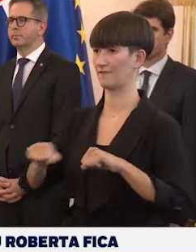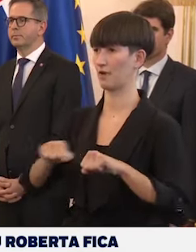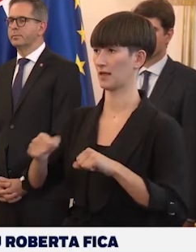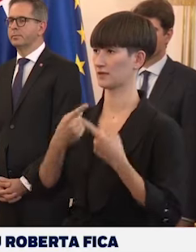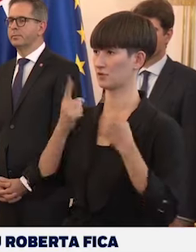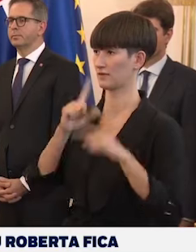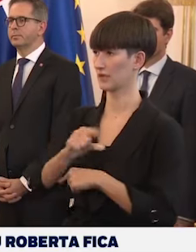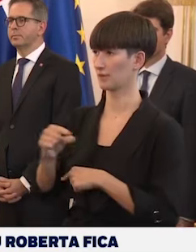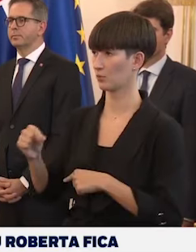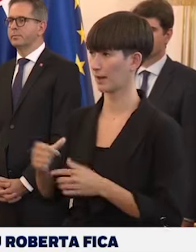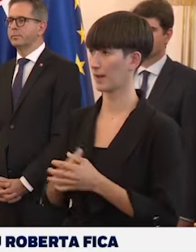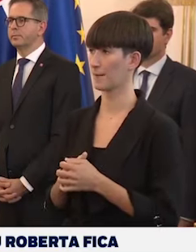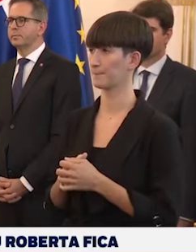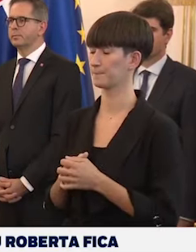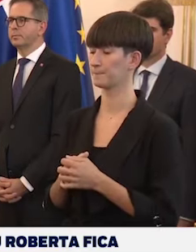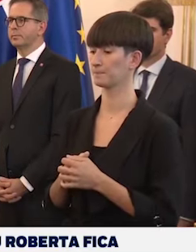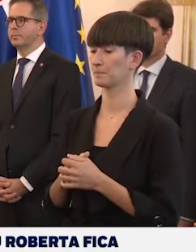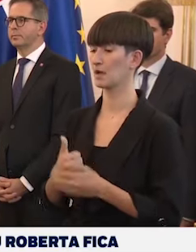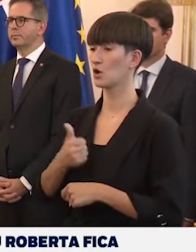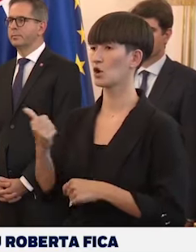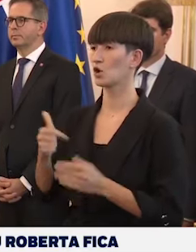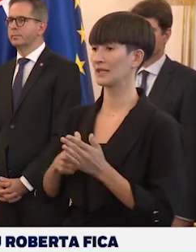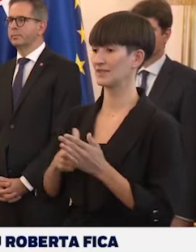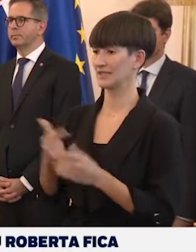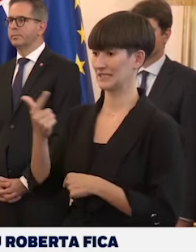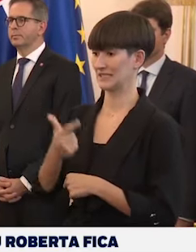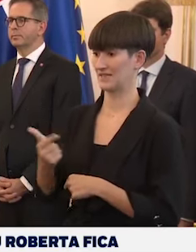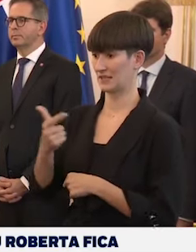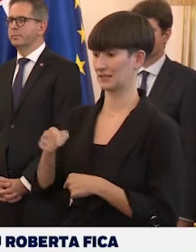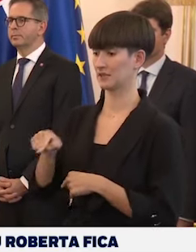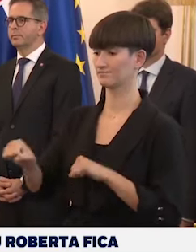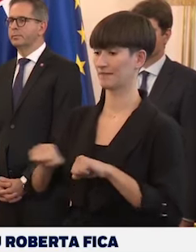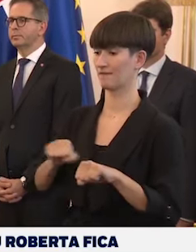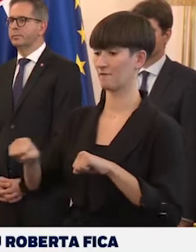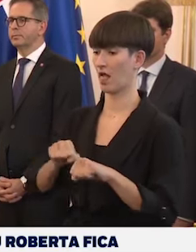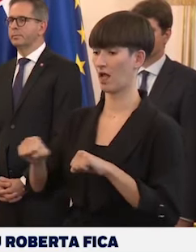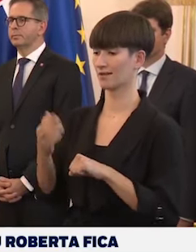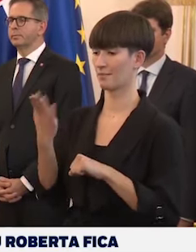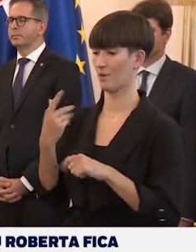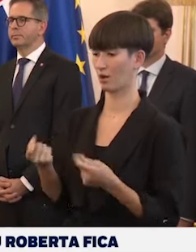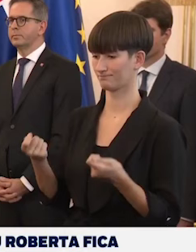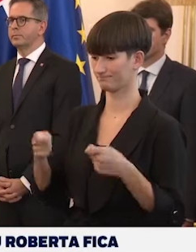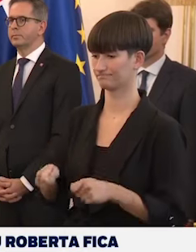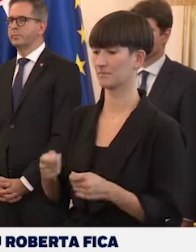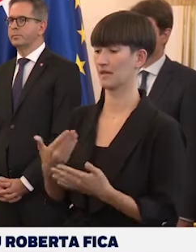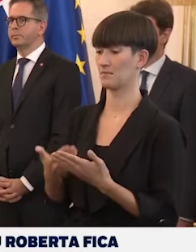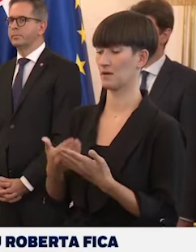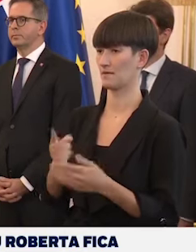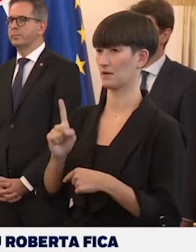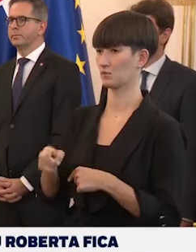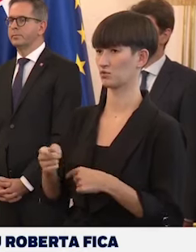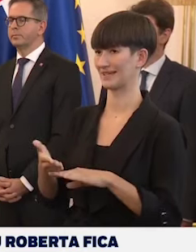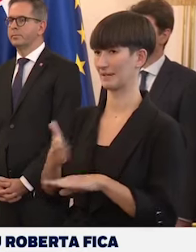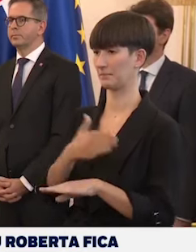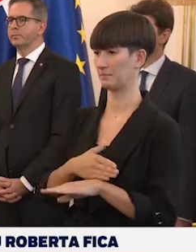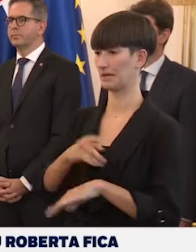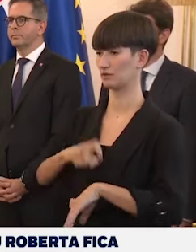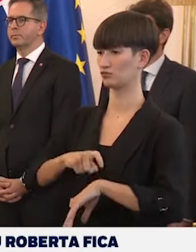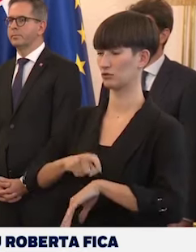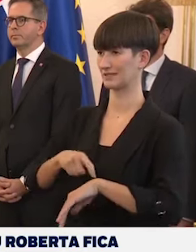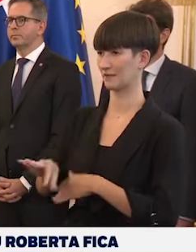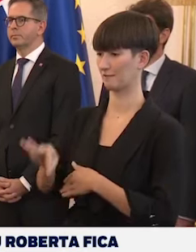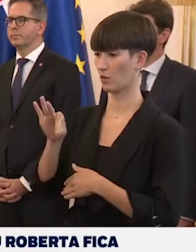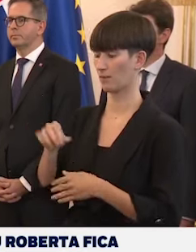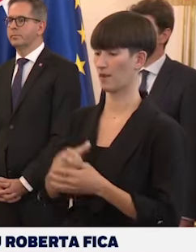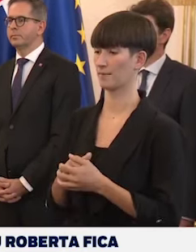ktorá vzišla z volieb v roku 2020, skončila predčasnými voľbami. Avšak výzvy a úlohy, ktorým čelila,